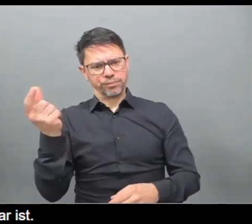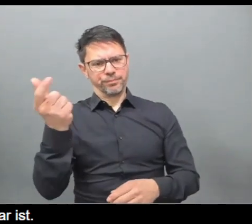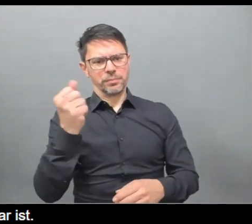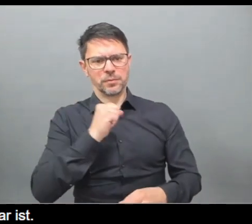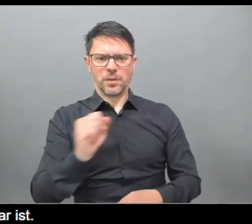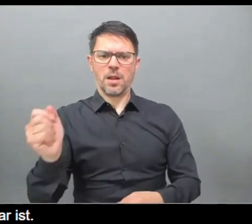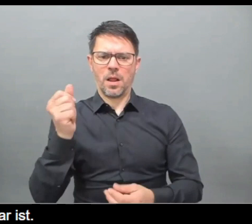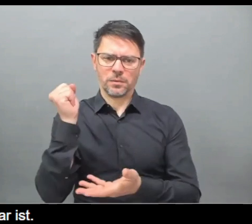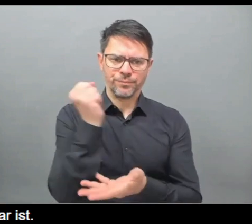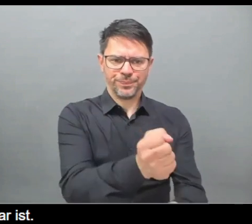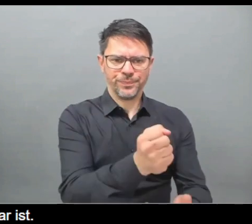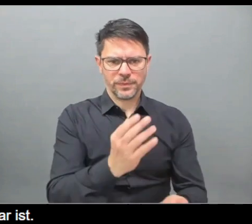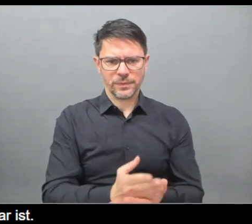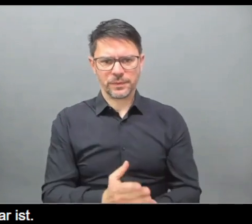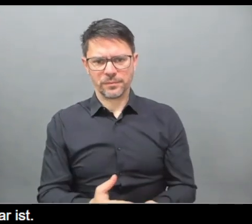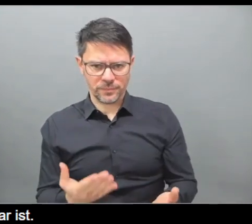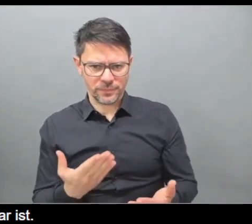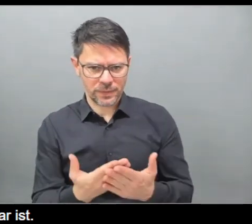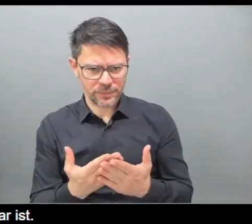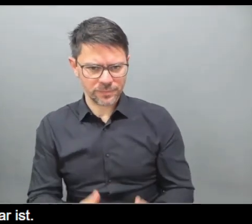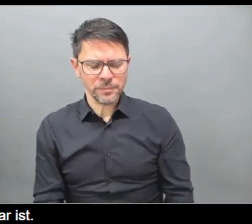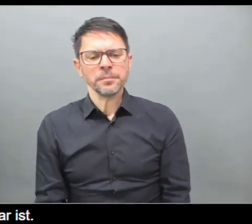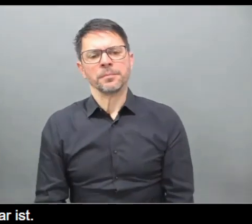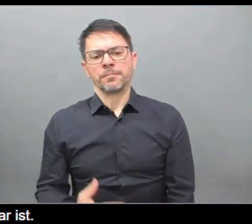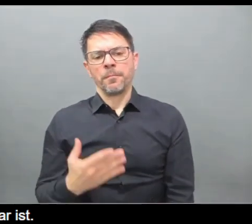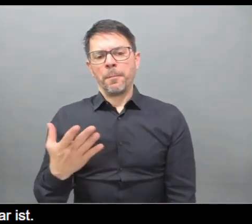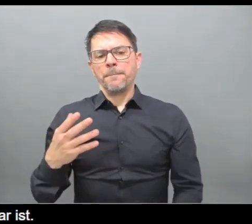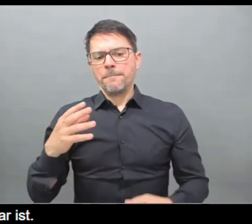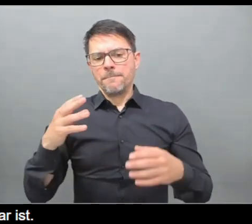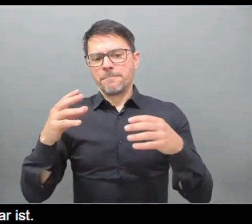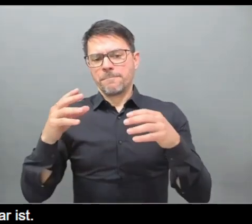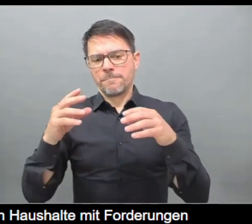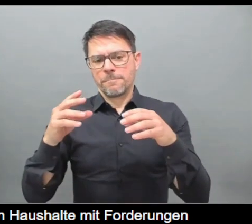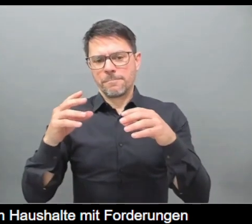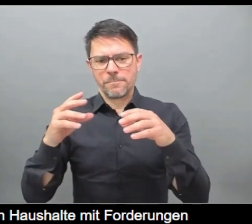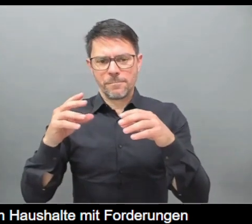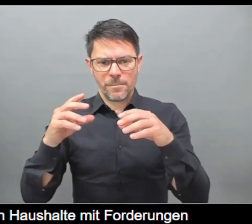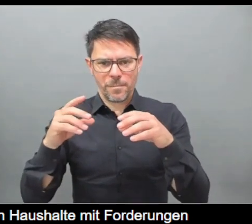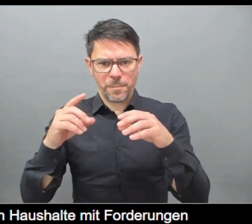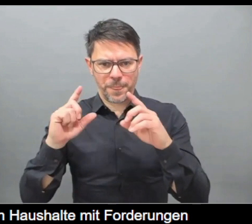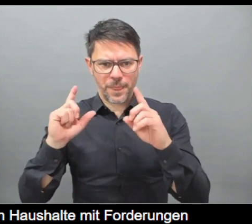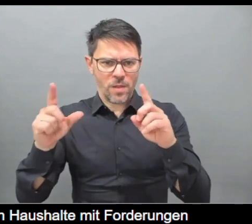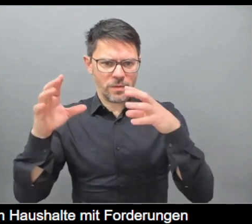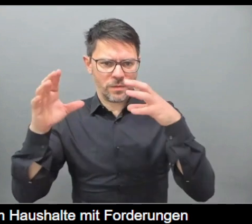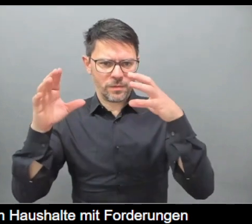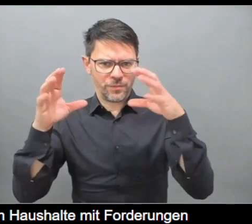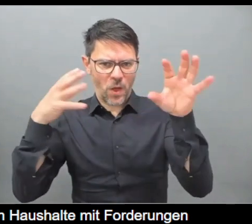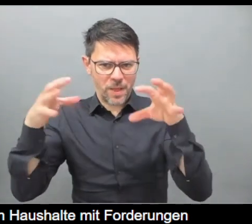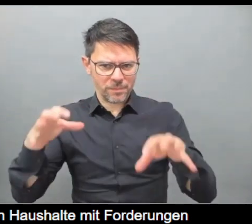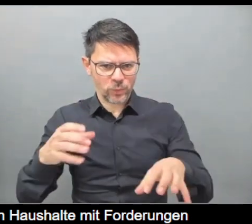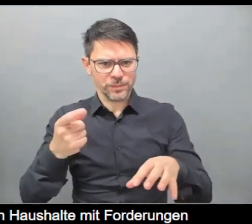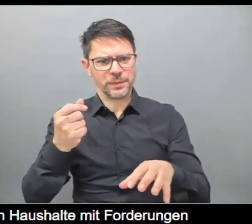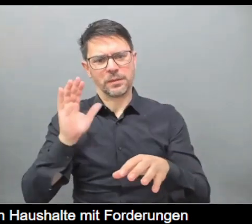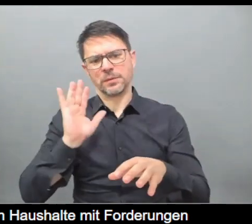ausgeschöpft werden können. Das ist übrigens nicht überraschend. Darauf wurde im Vorfeld auch hingewiesen. Deshalb ist es umso bitterer. Und an der Stelle muss dringend